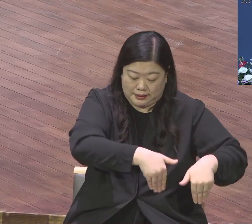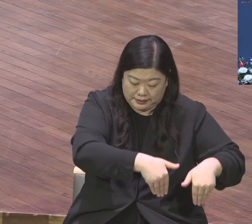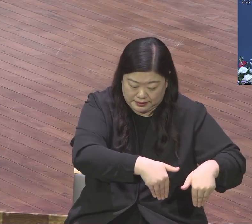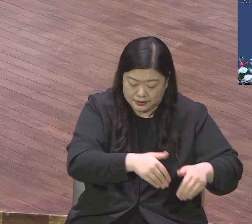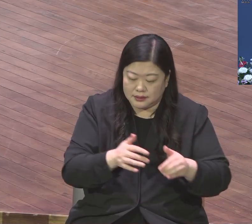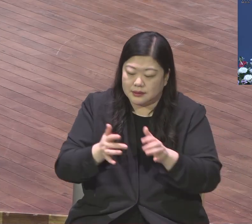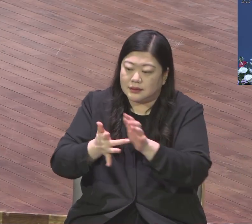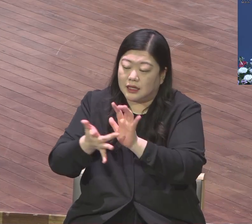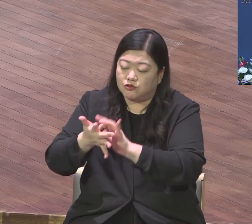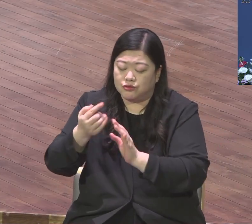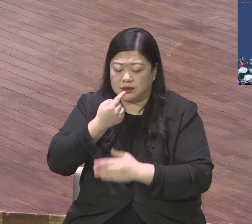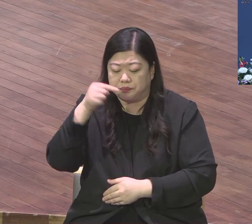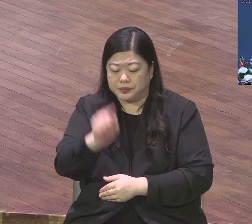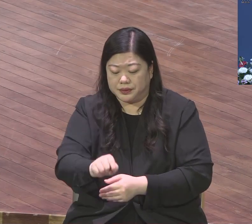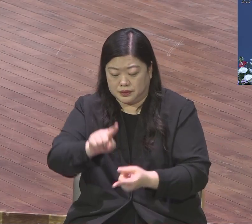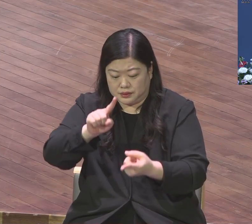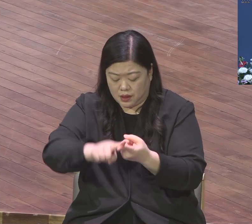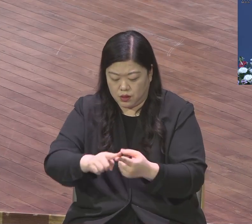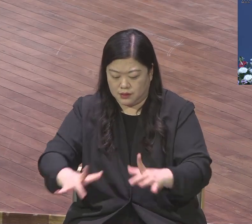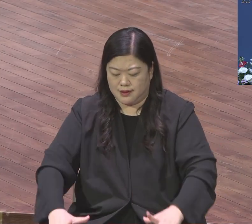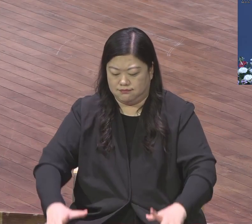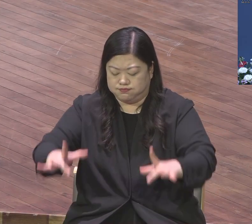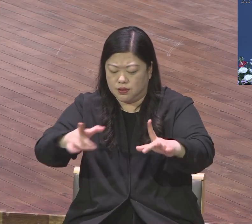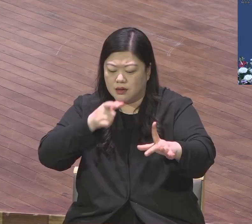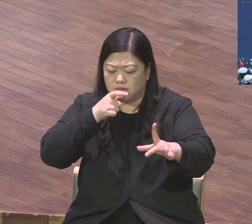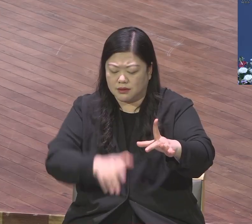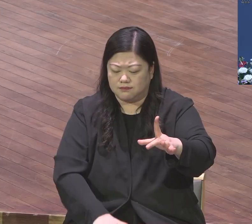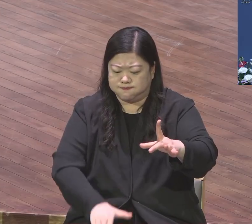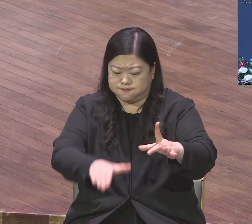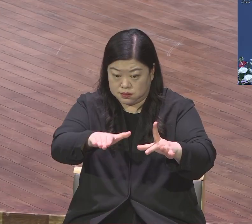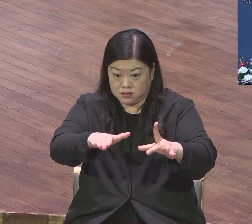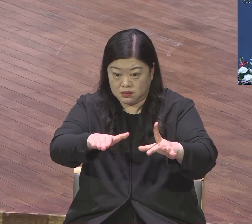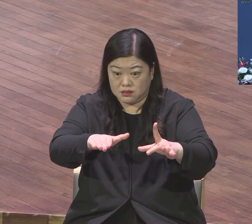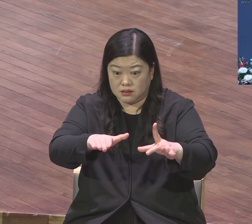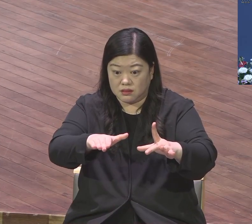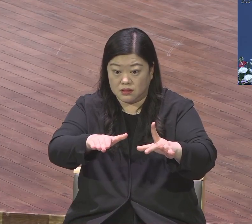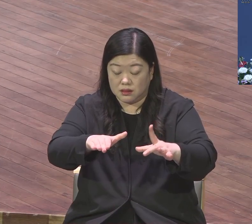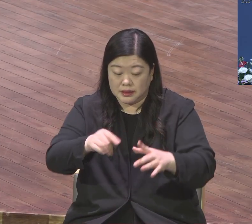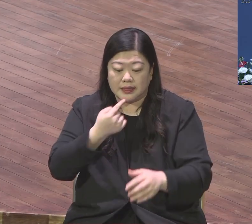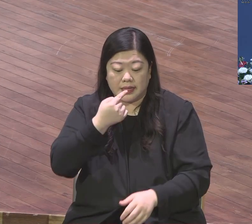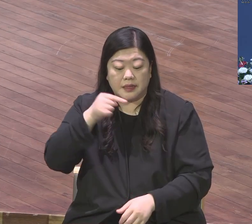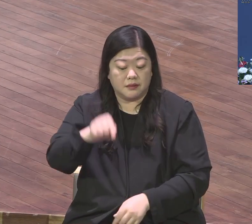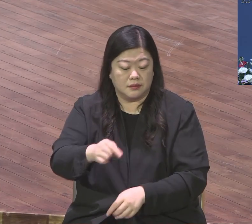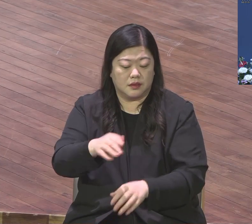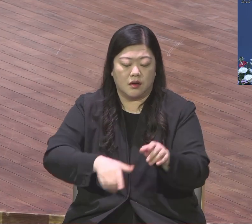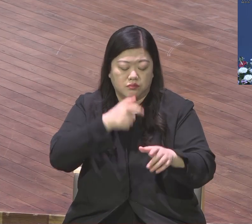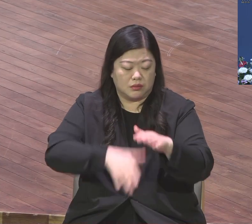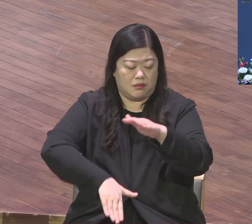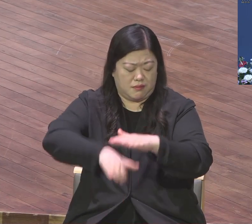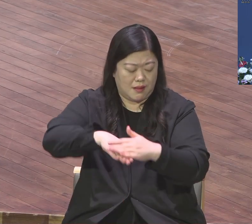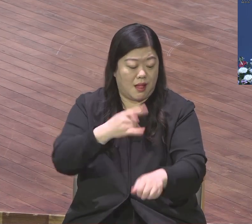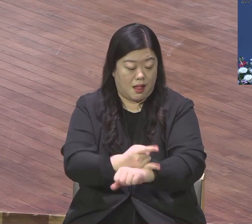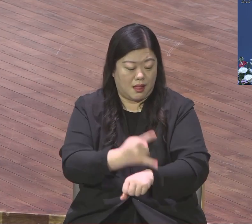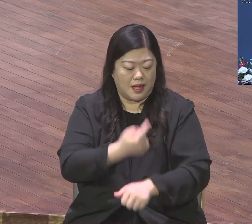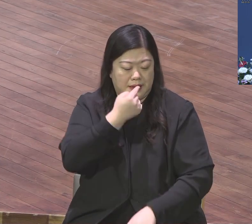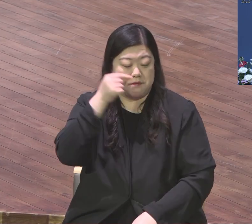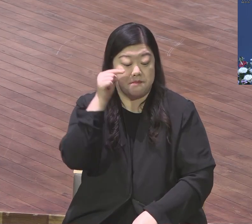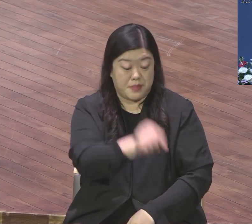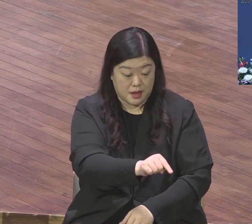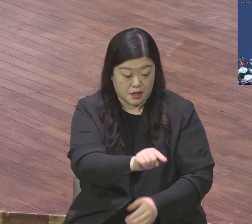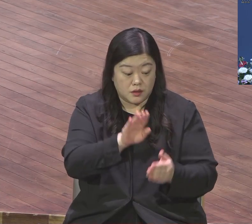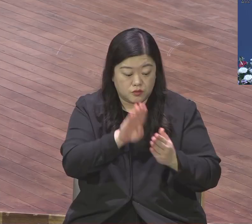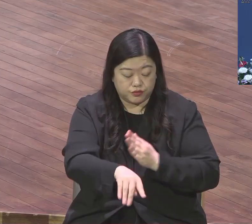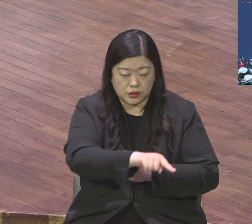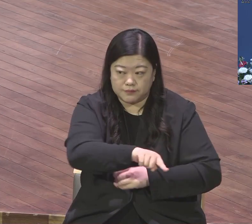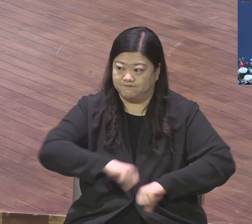하신 말씀을 그대로 따라 행했기 때문에 이 표적을 체험할 수 있었어요.